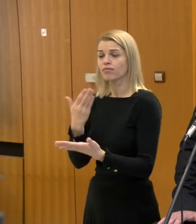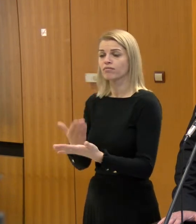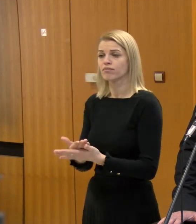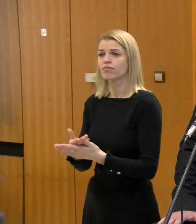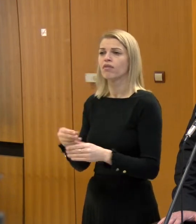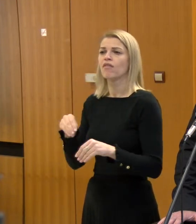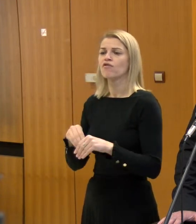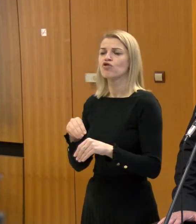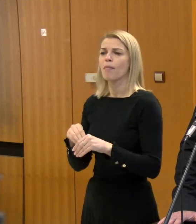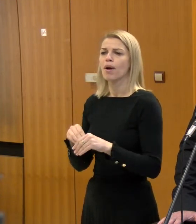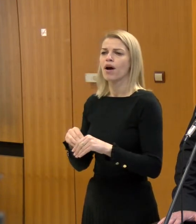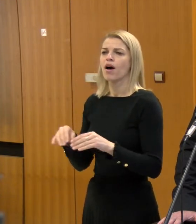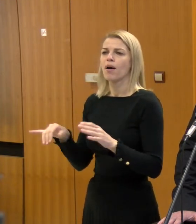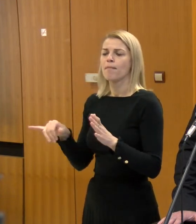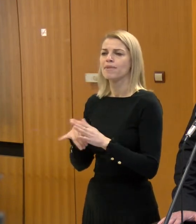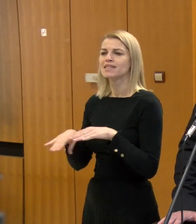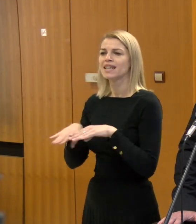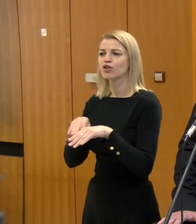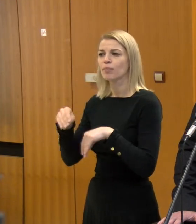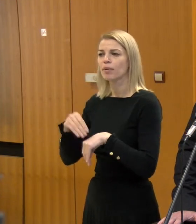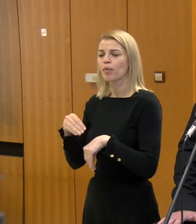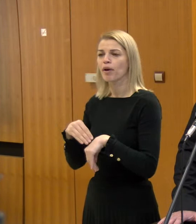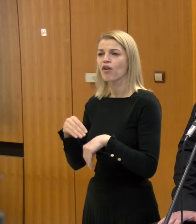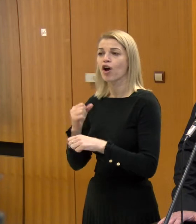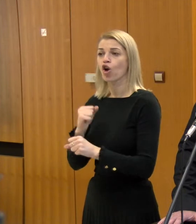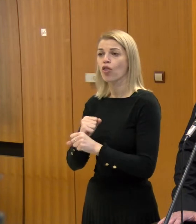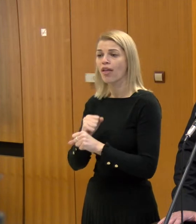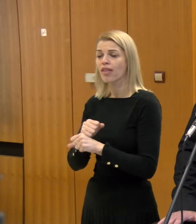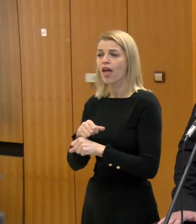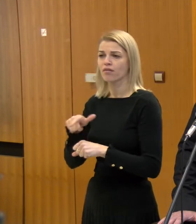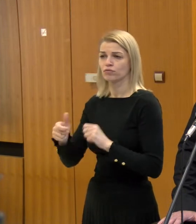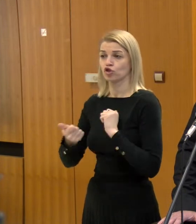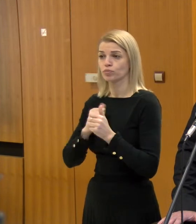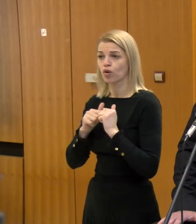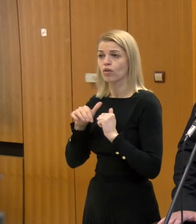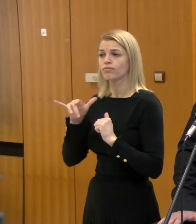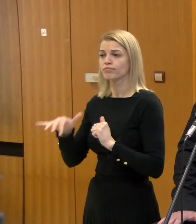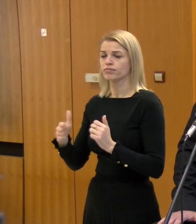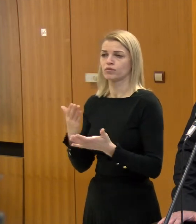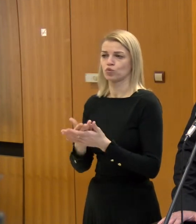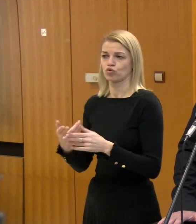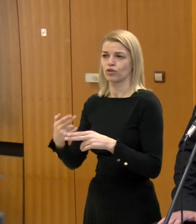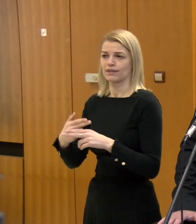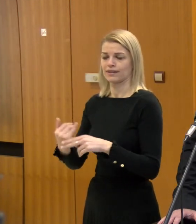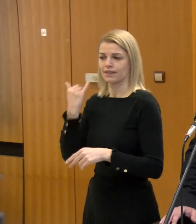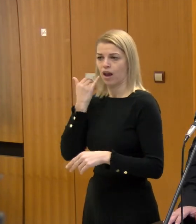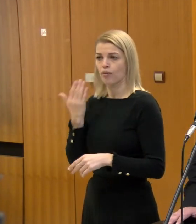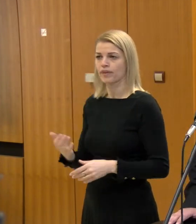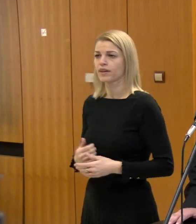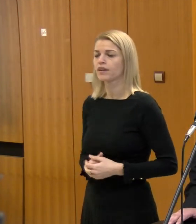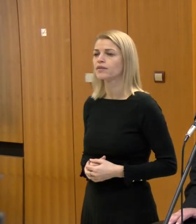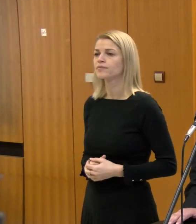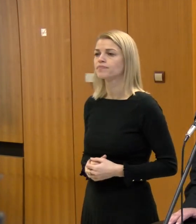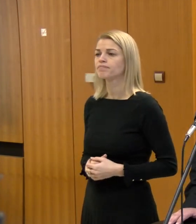do MPK nový zákon o športe, máme na to kompetentného človeka, štátneho tajomníka.